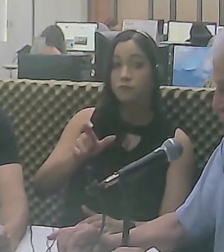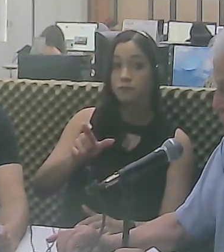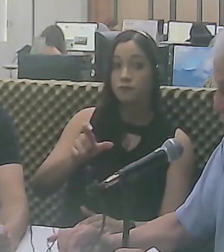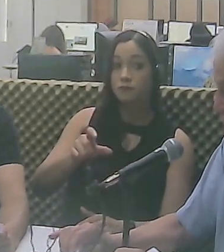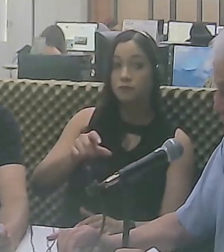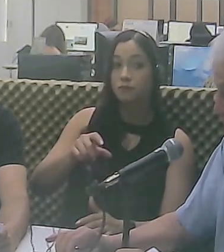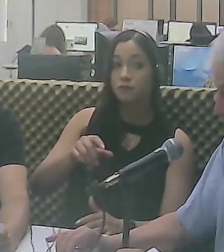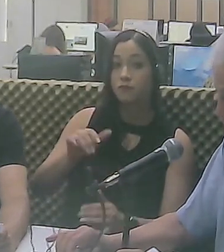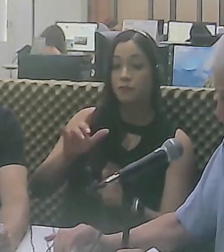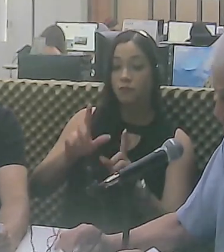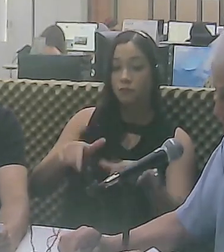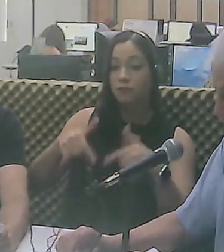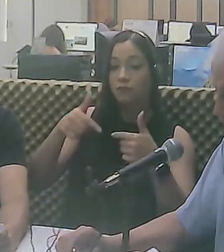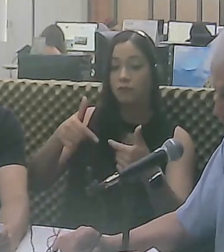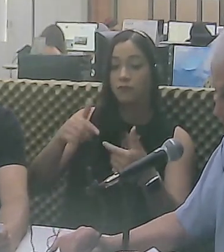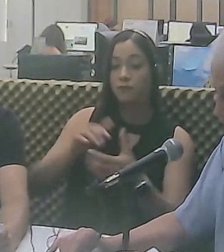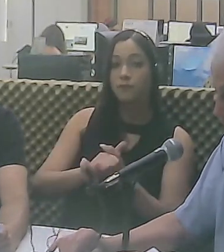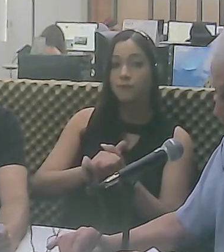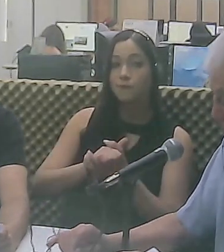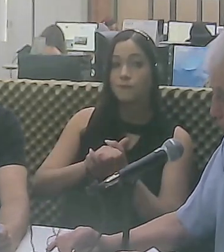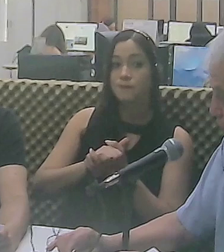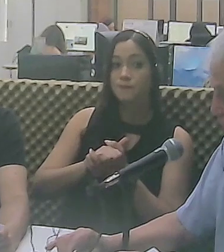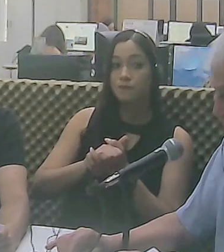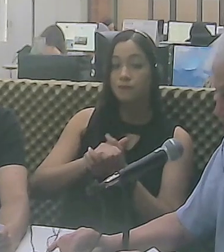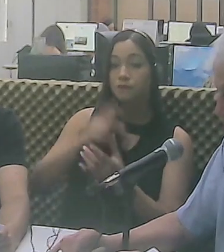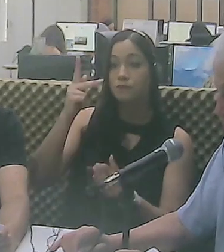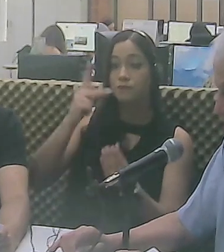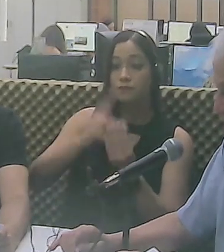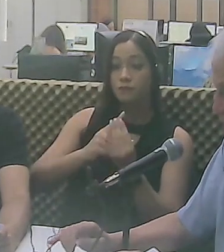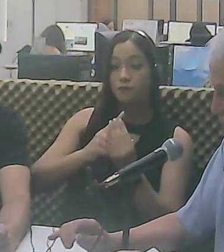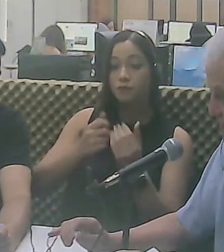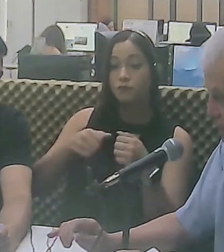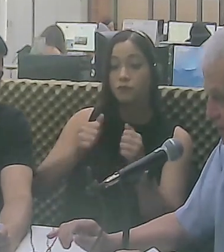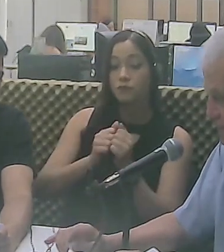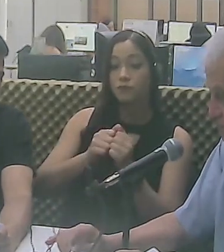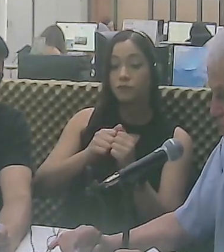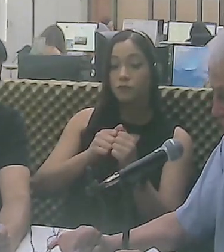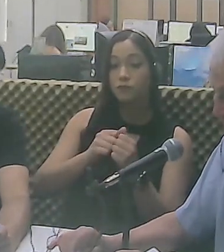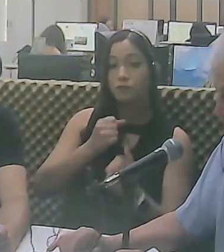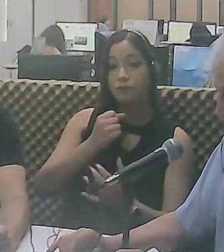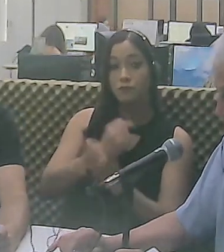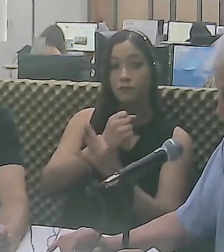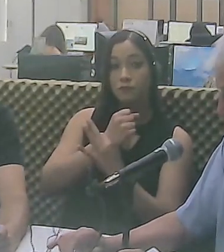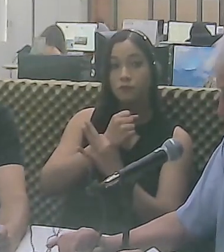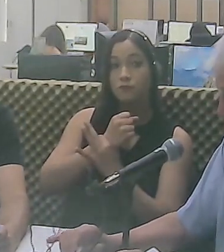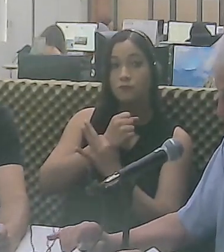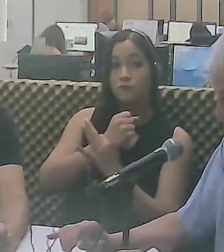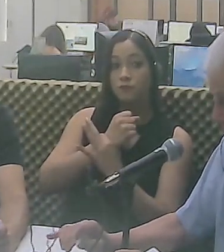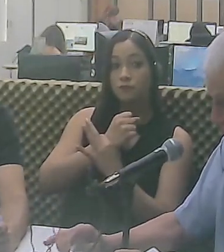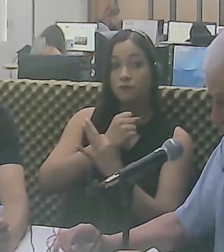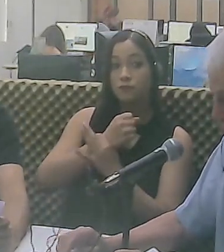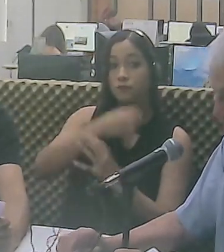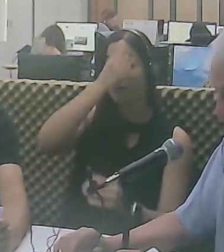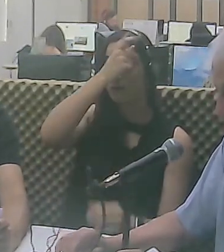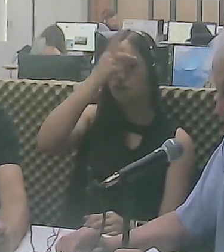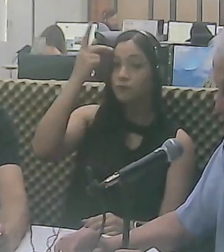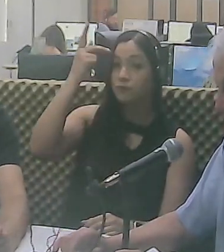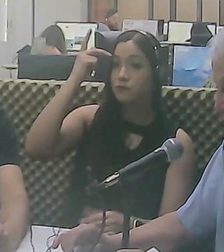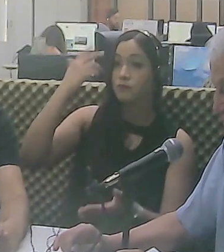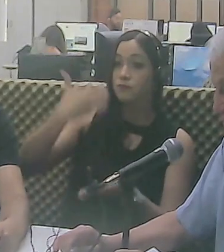esse tipo de procedimento o PROCON juntamente com a segurança da Prefeitura